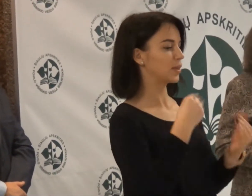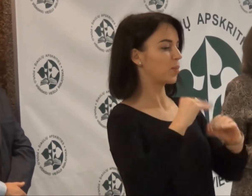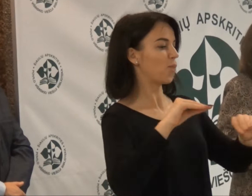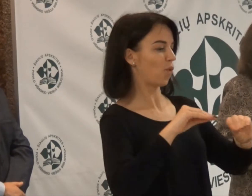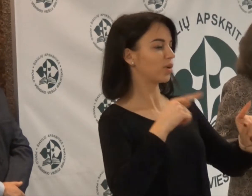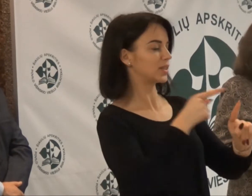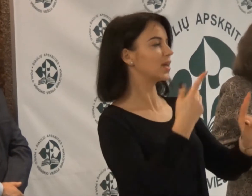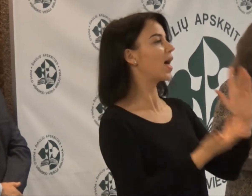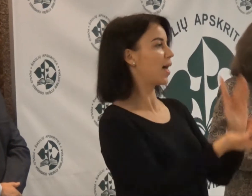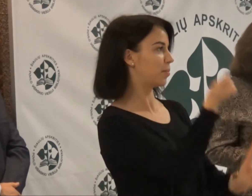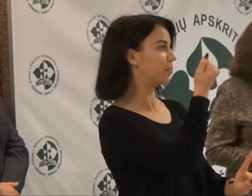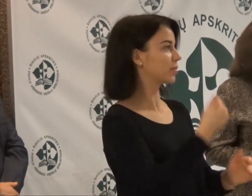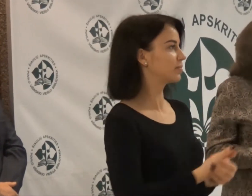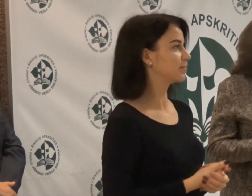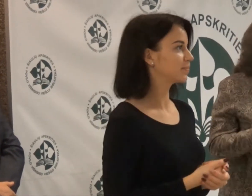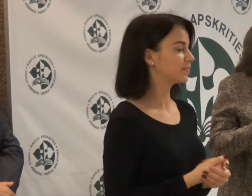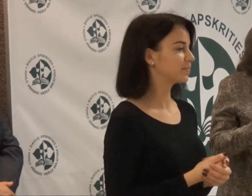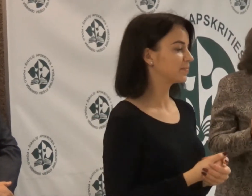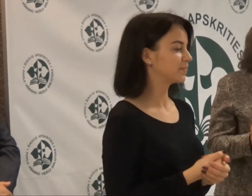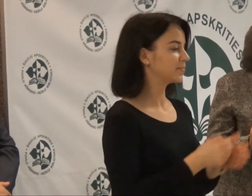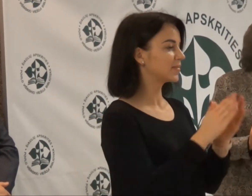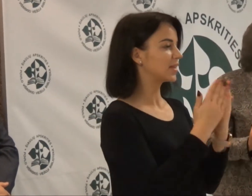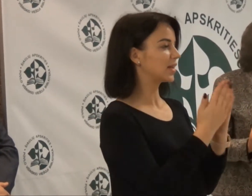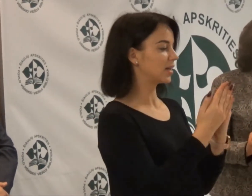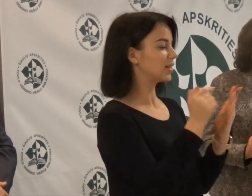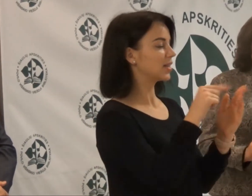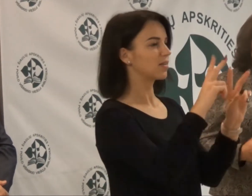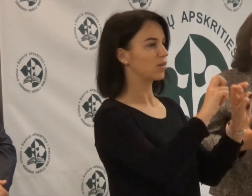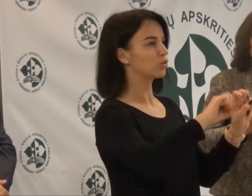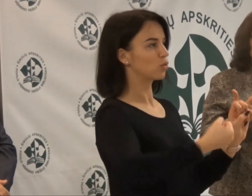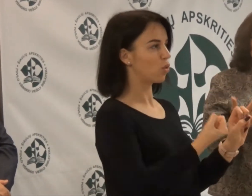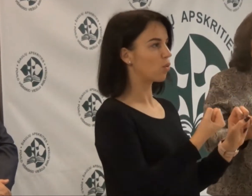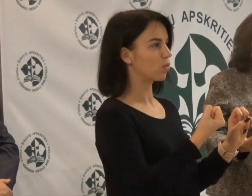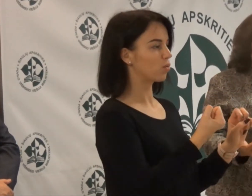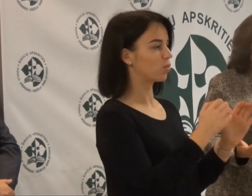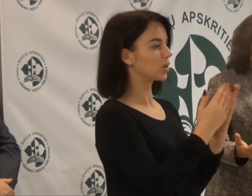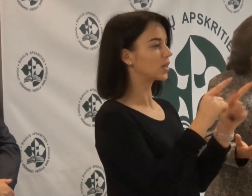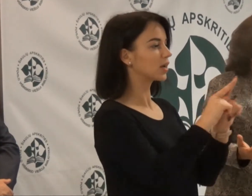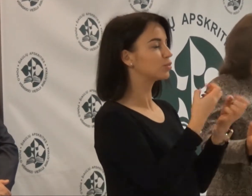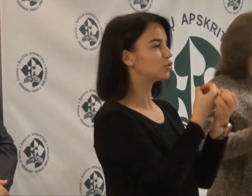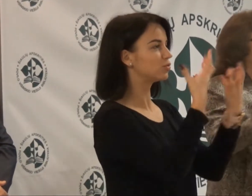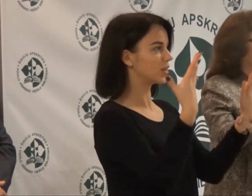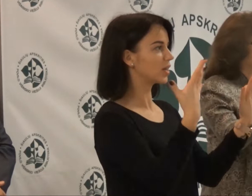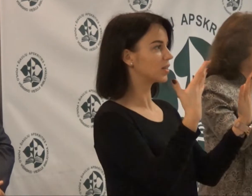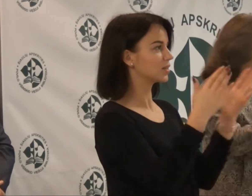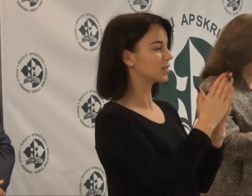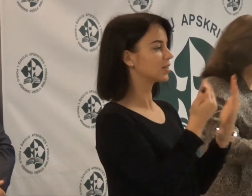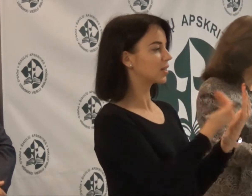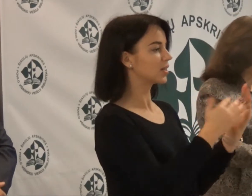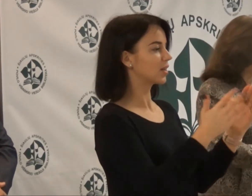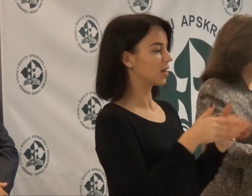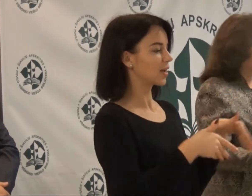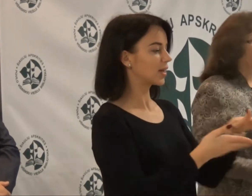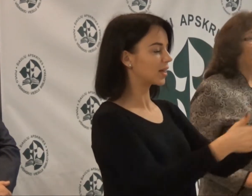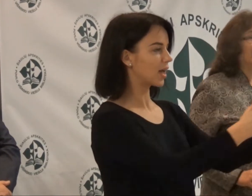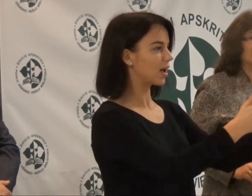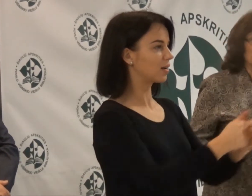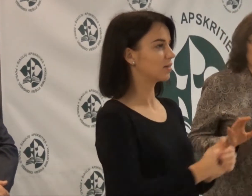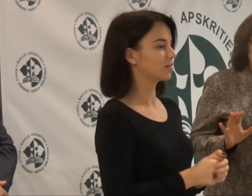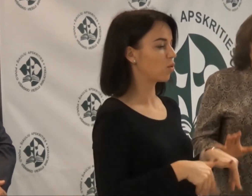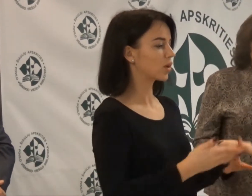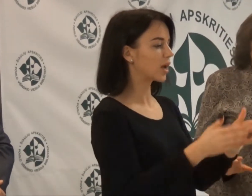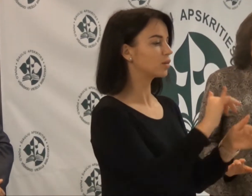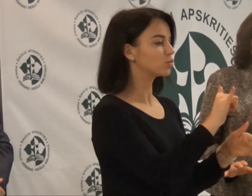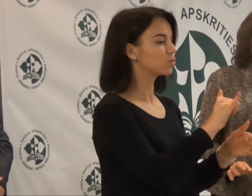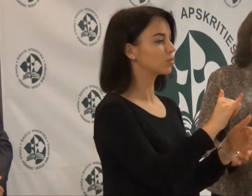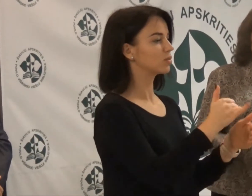savo tikslą būsim pasiekę. Knyga tai draugas, knyga tai šviesa, knyga tai kelias, kelias